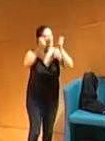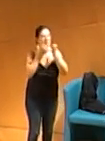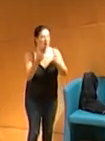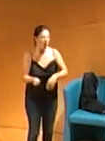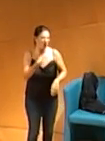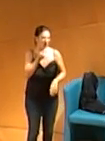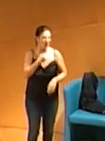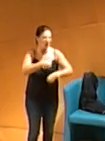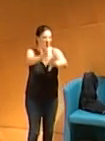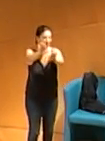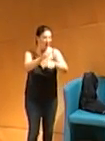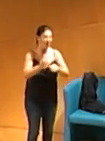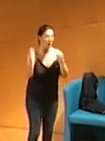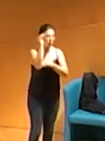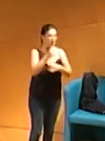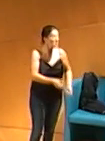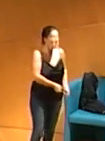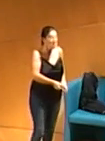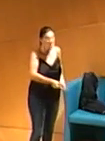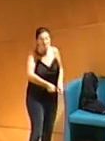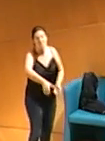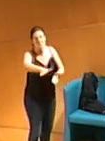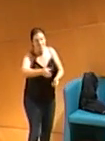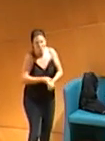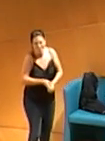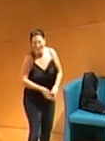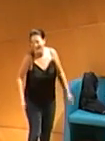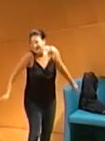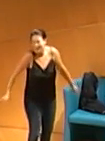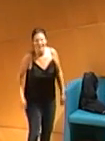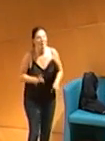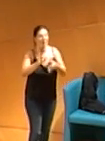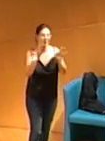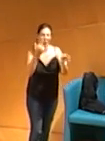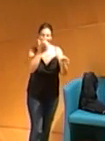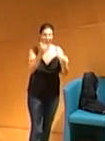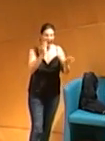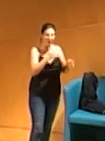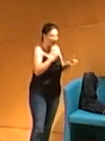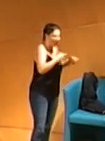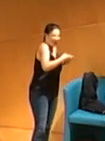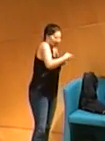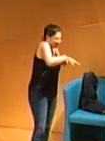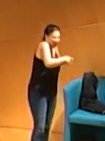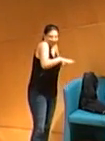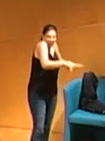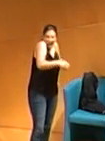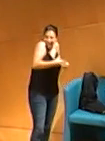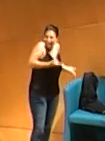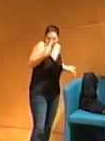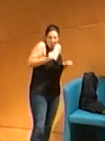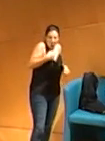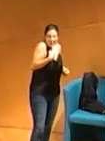difficile. Mais voyez, on peut le dire... Et c'est pas grave. On peut le dire parce qu'on peut